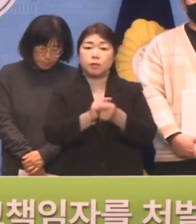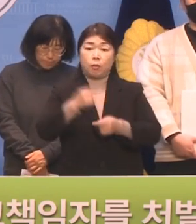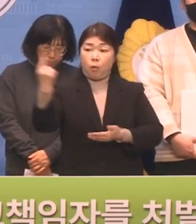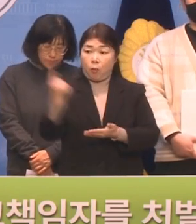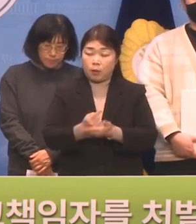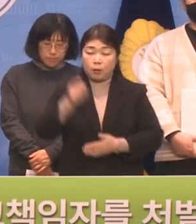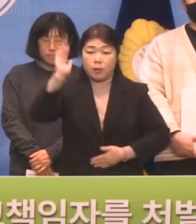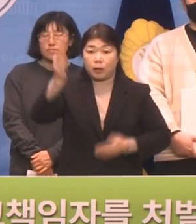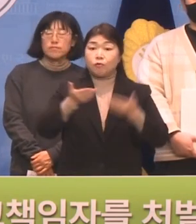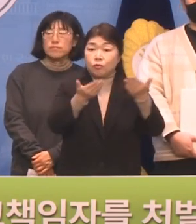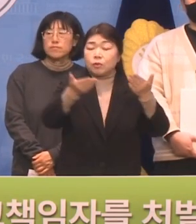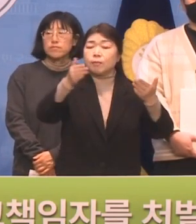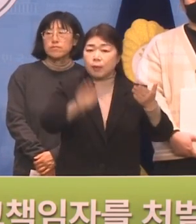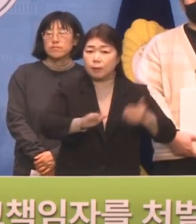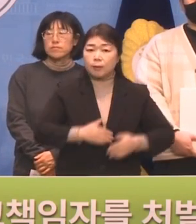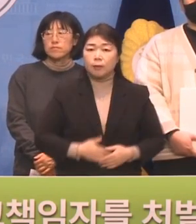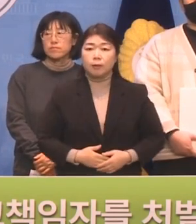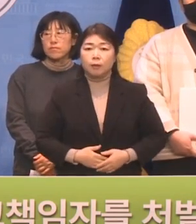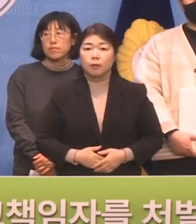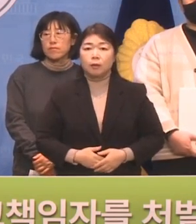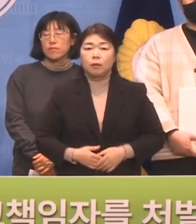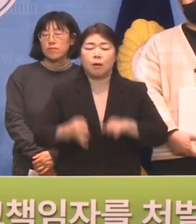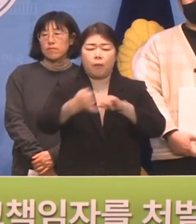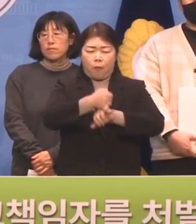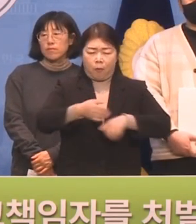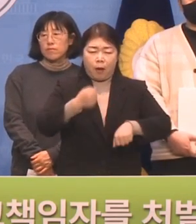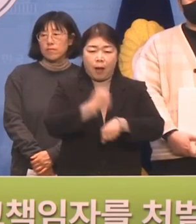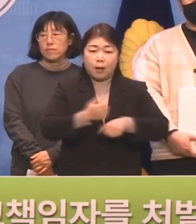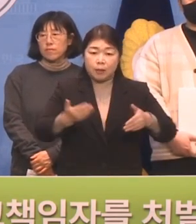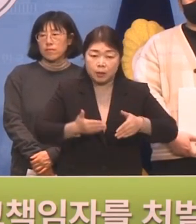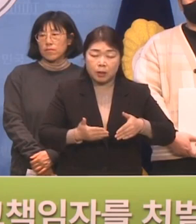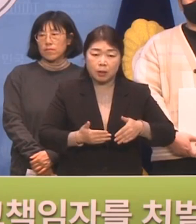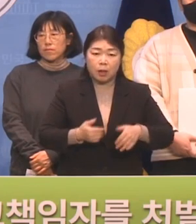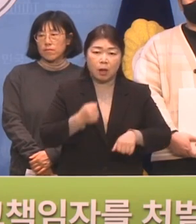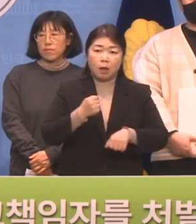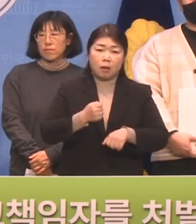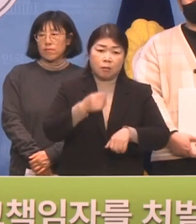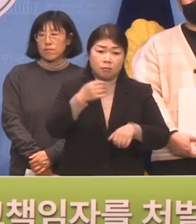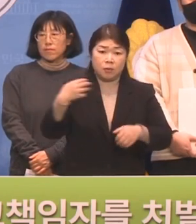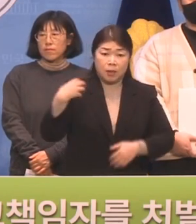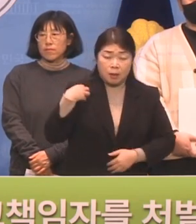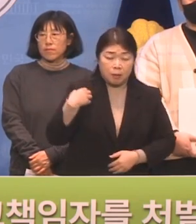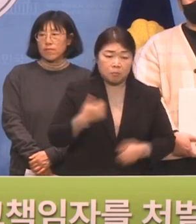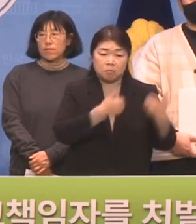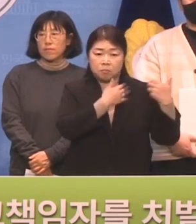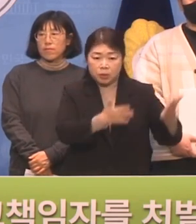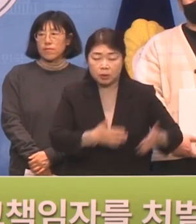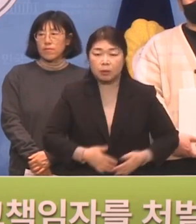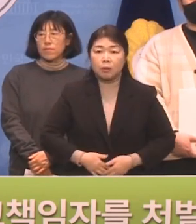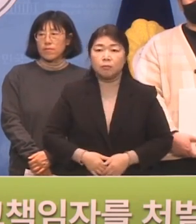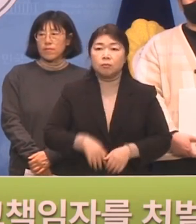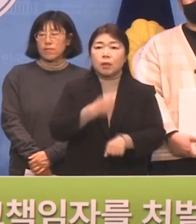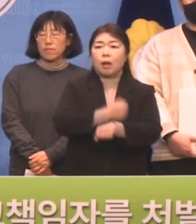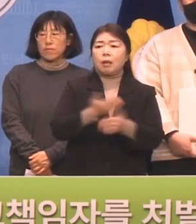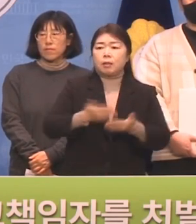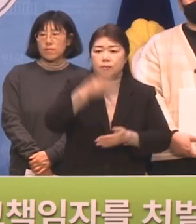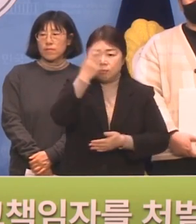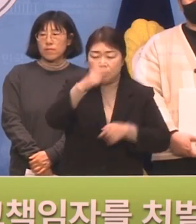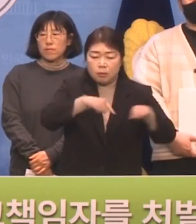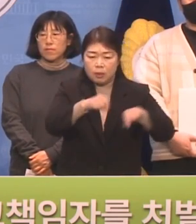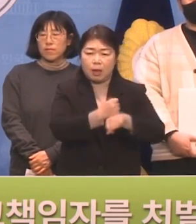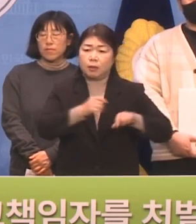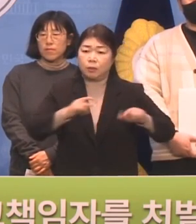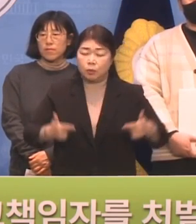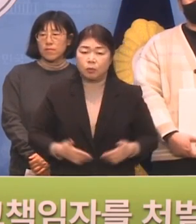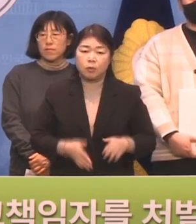말씀을 하시겠습니다만 해야 될 일들을 제대로 하지 않고 책임이 방기된 채 말단